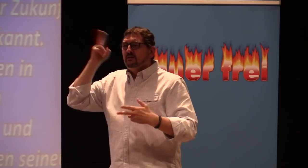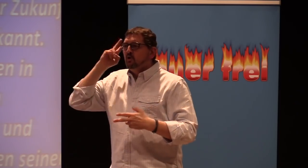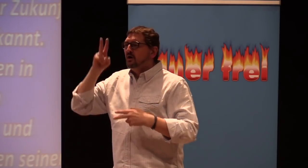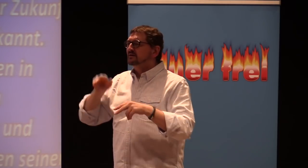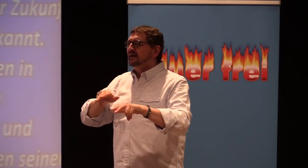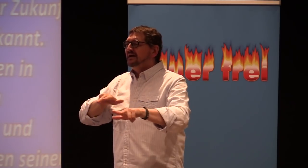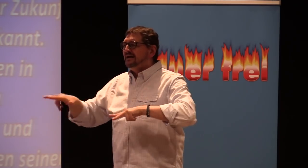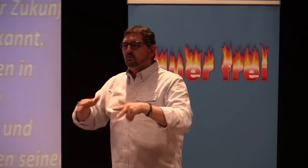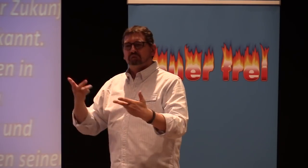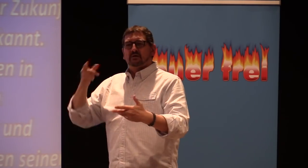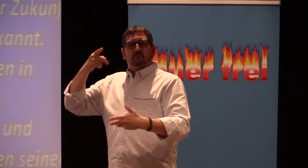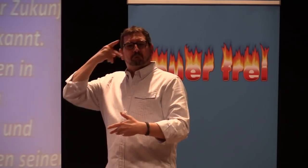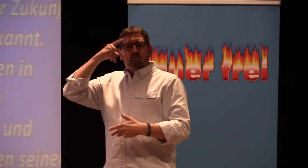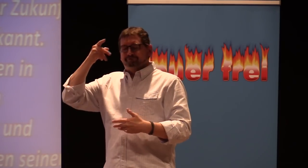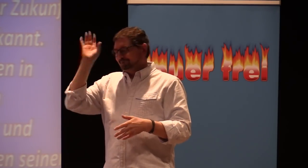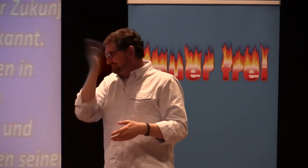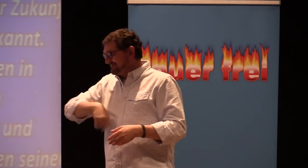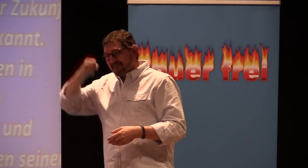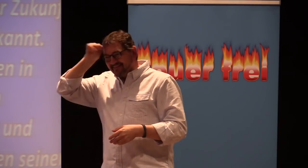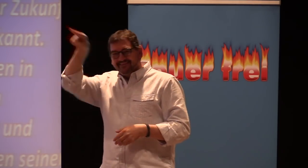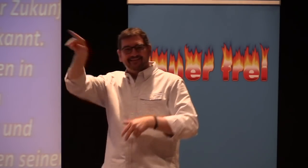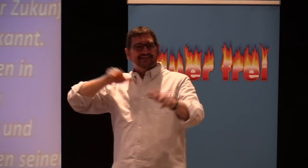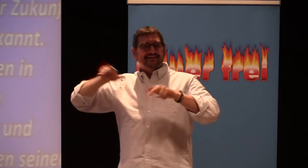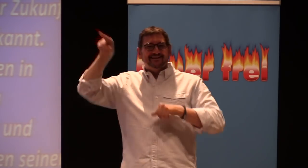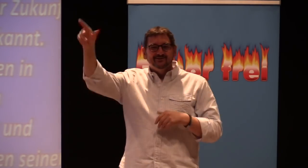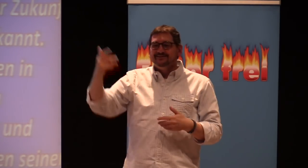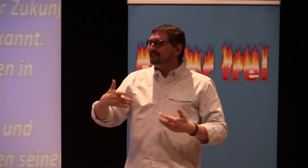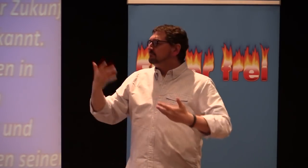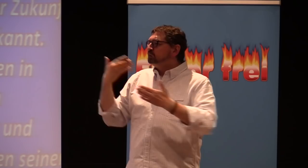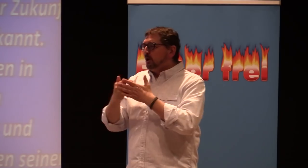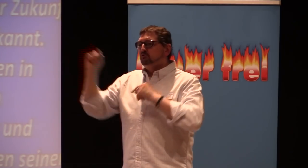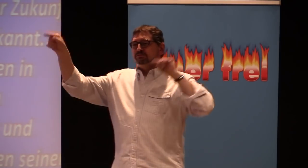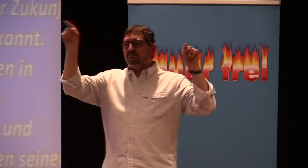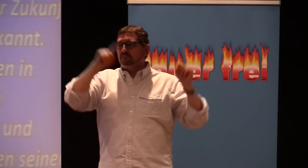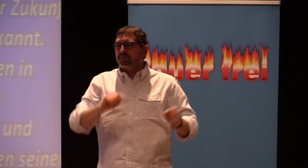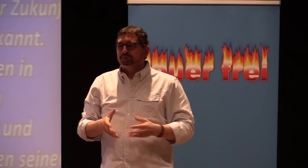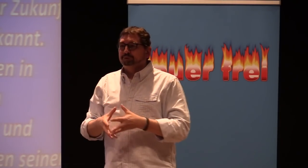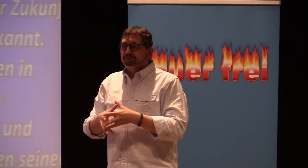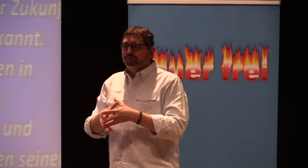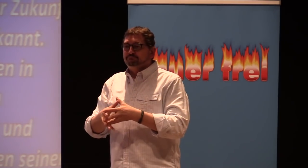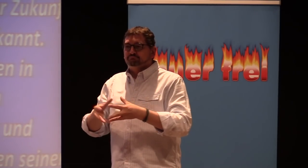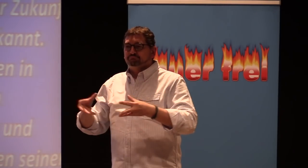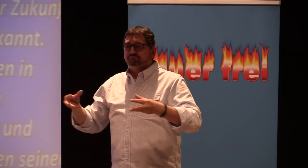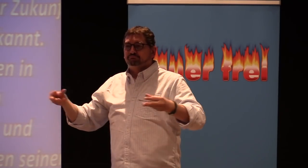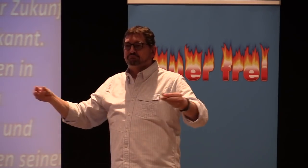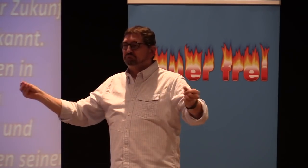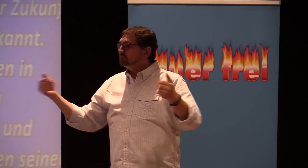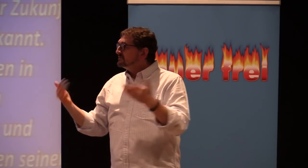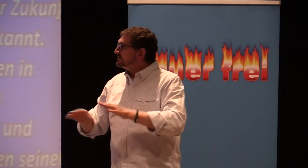sie heutzutage vorherschen, in 2030, 2040 so nicht mehr existieren werden